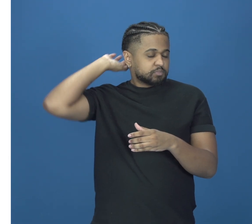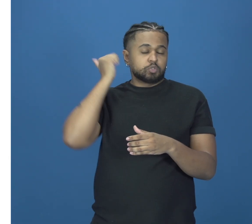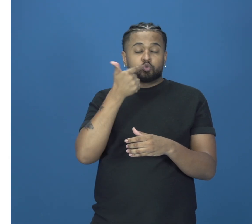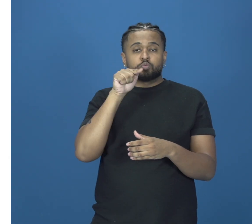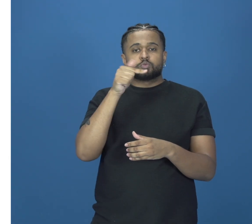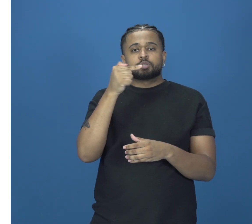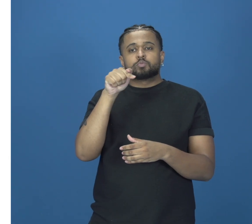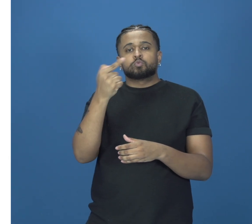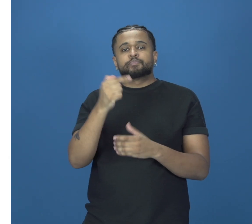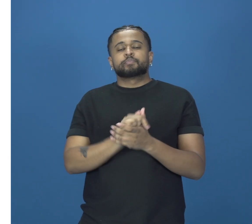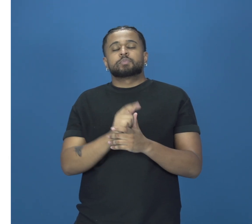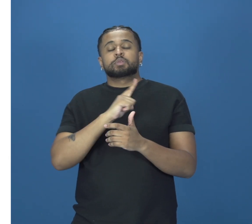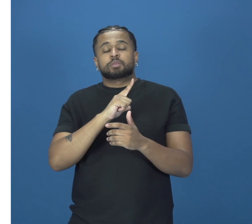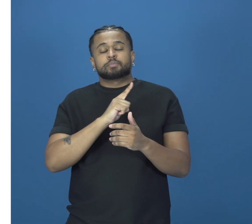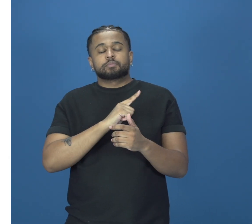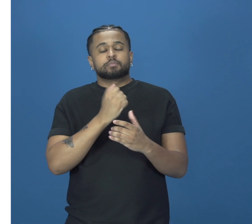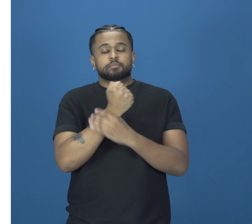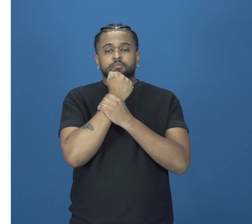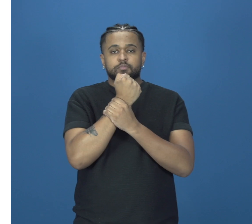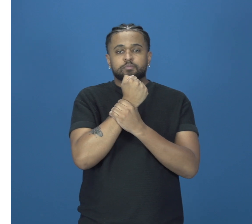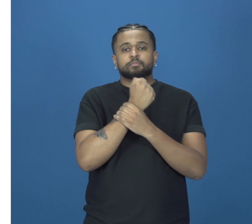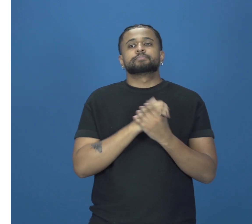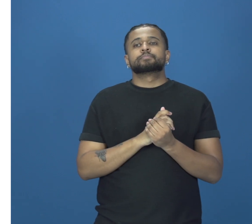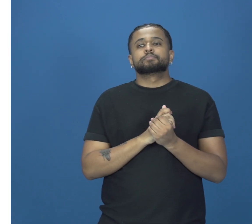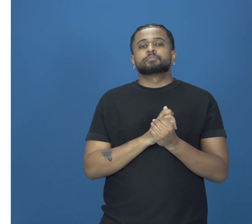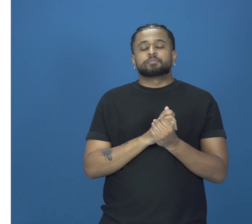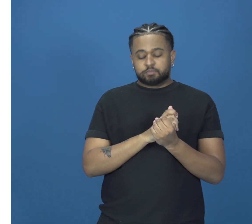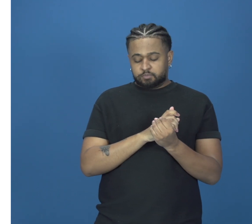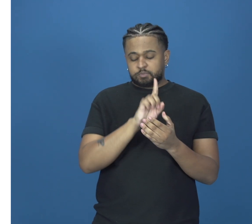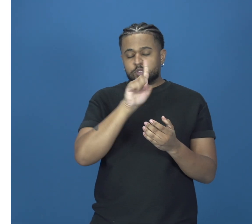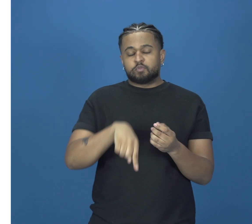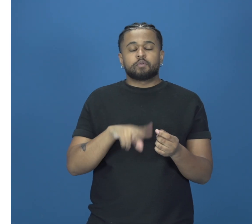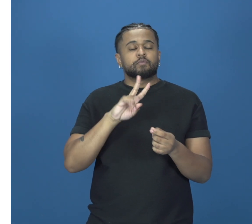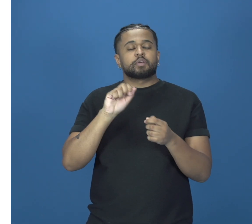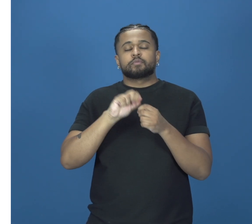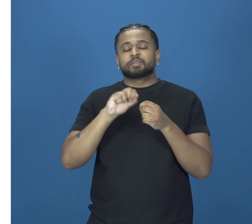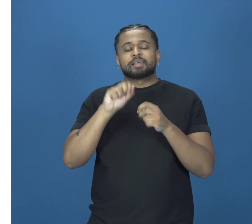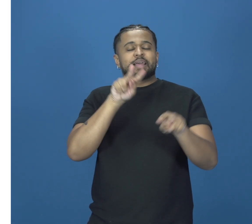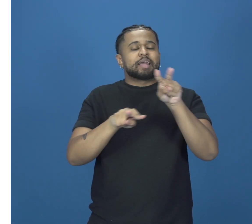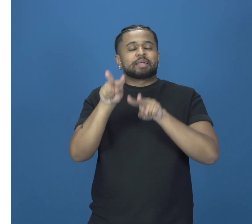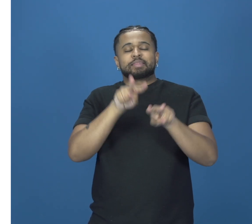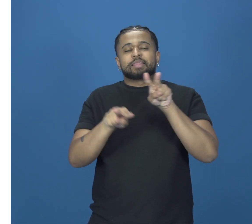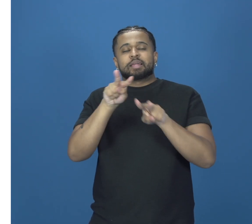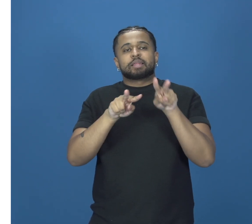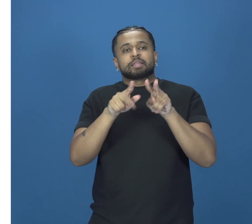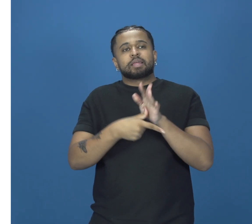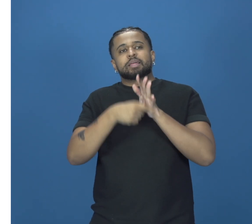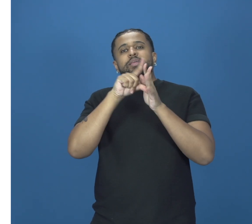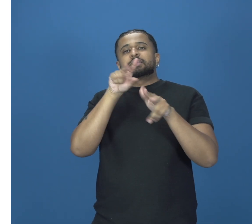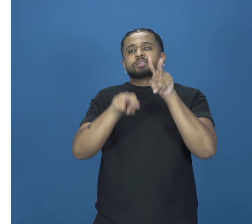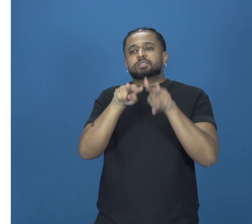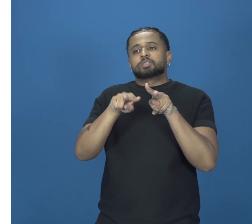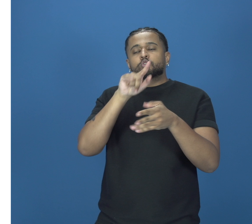12.7.1. De modo a garantir a isonomia do processo seletivo, não serão realizadas análises